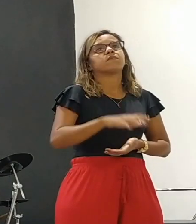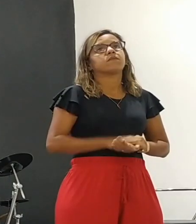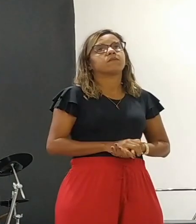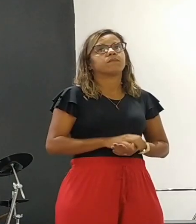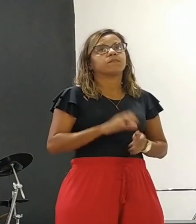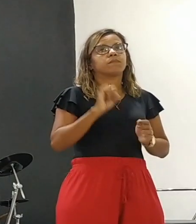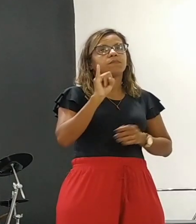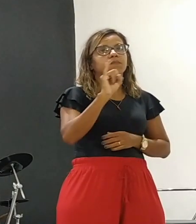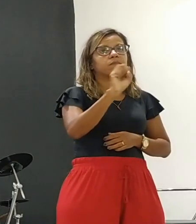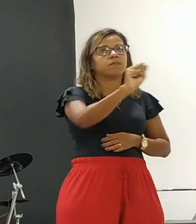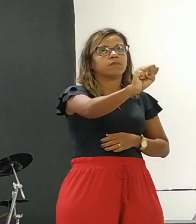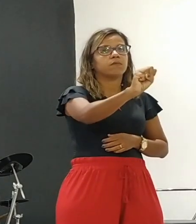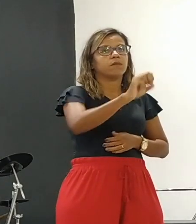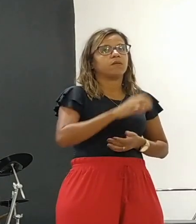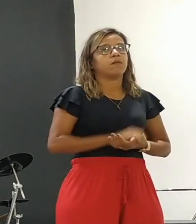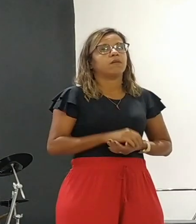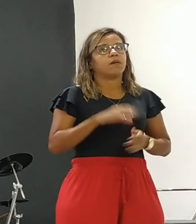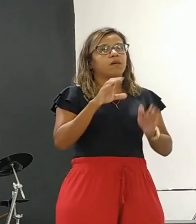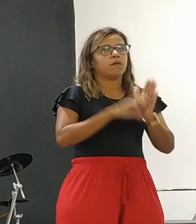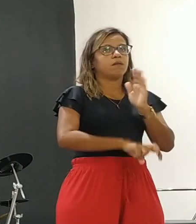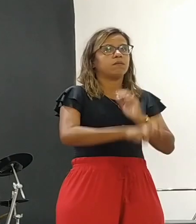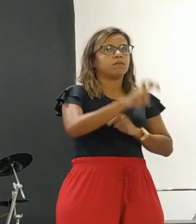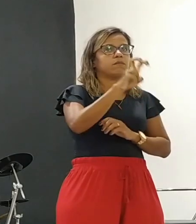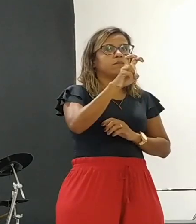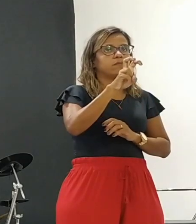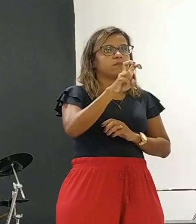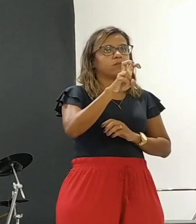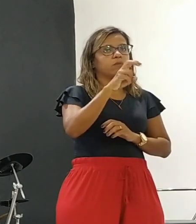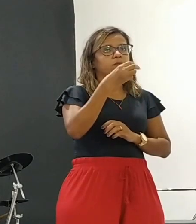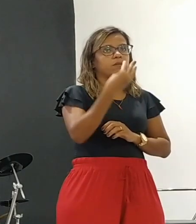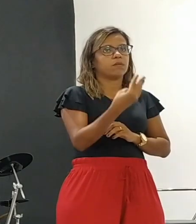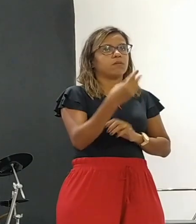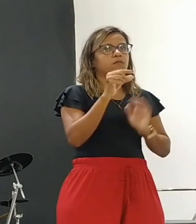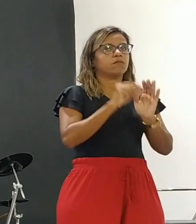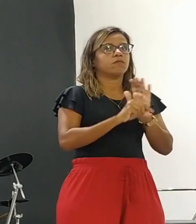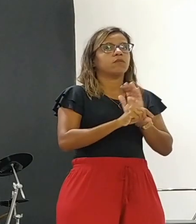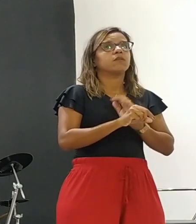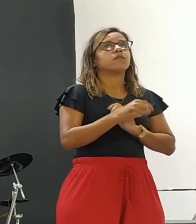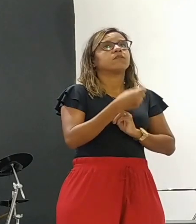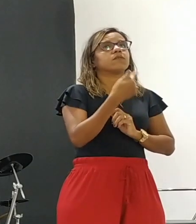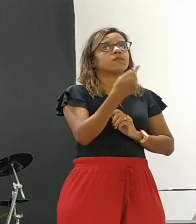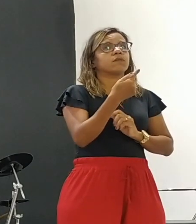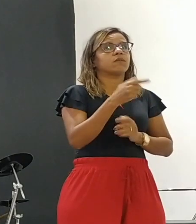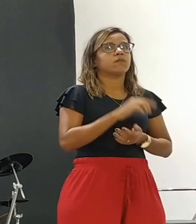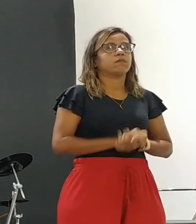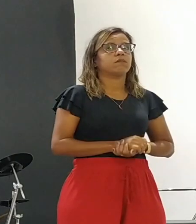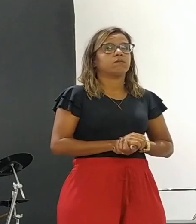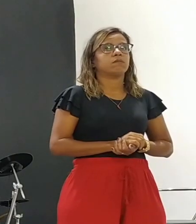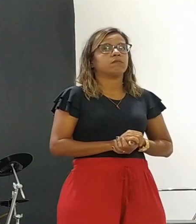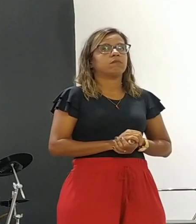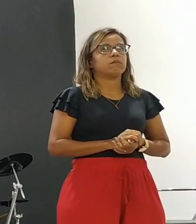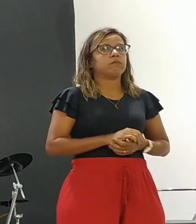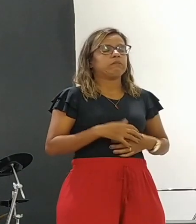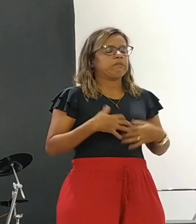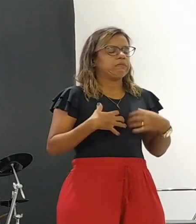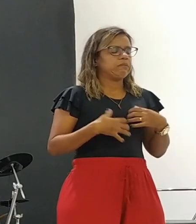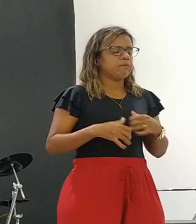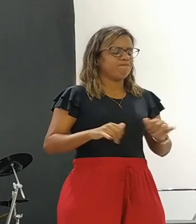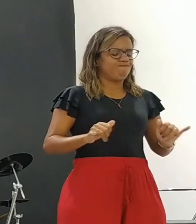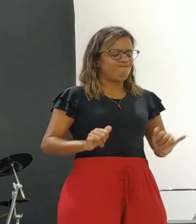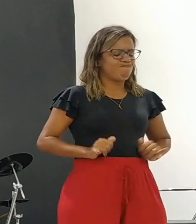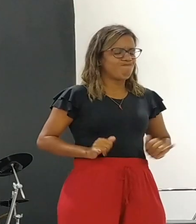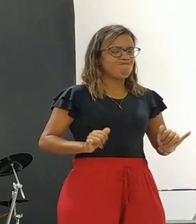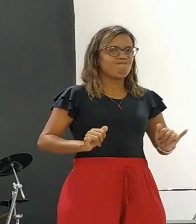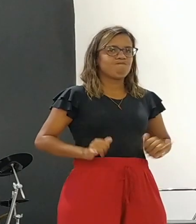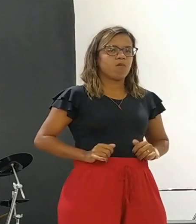tomarei das ovelhas e das cabras. Ele foi oprimido e afligido, mas não abriu a sua boca.